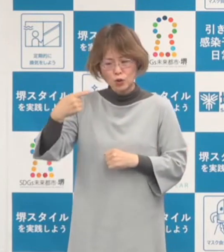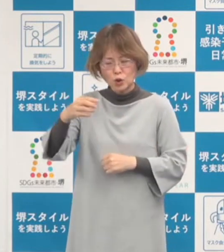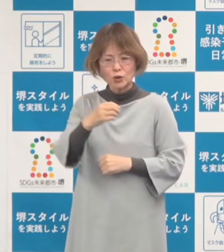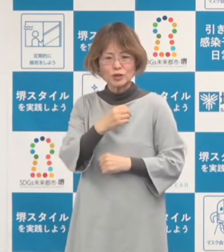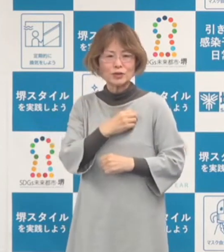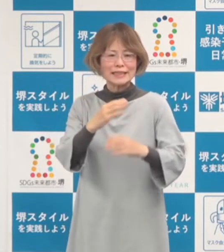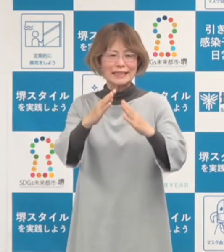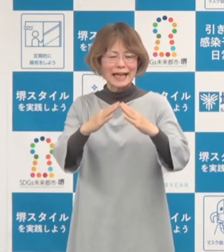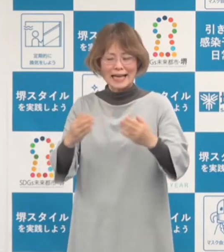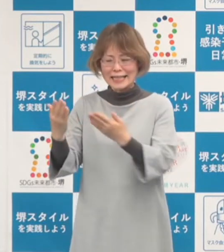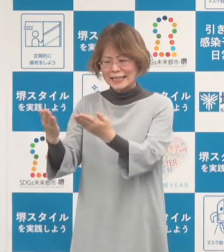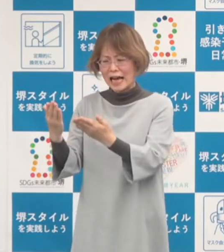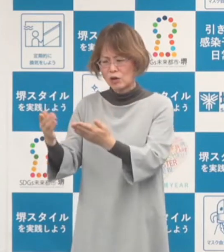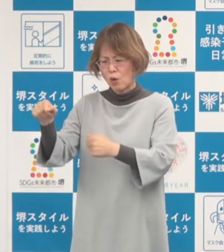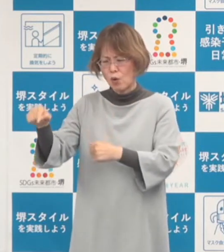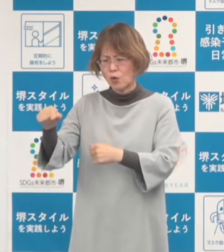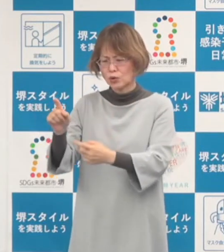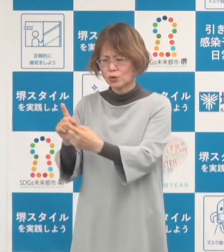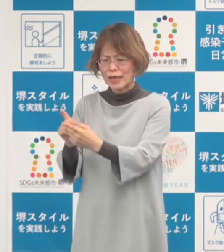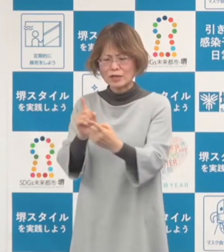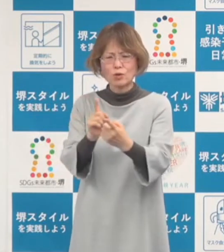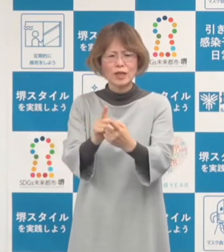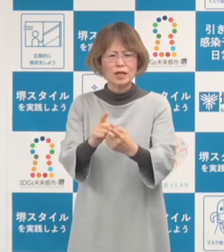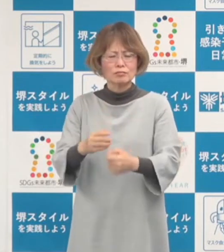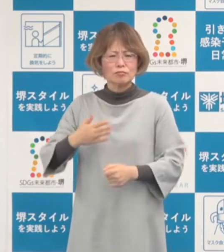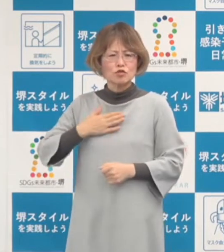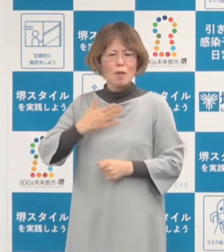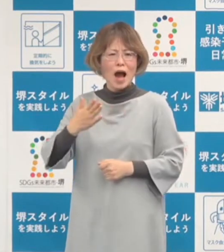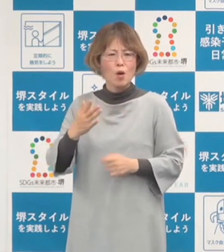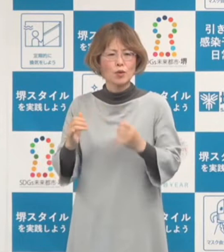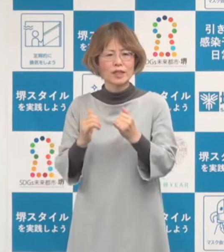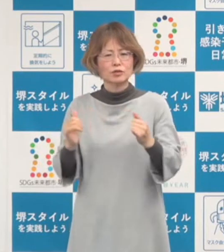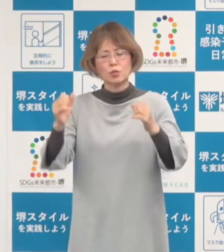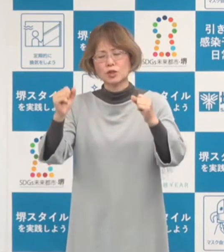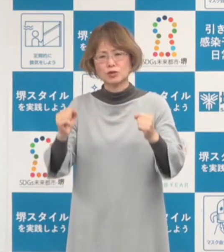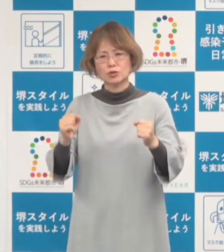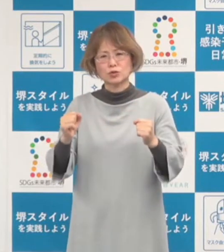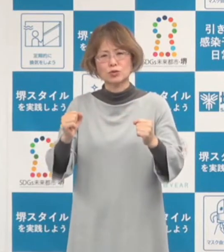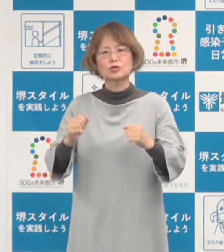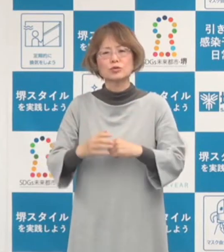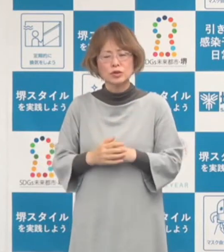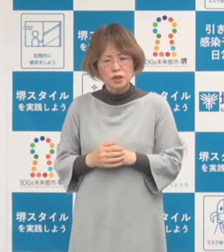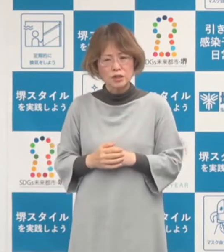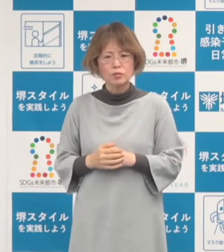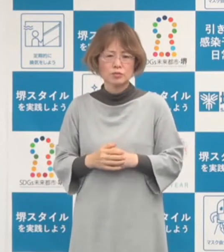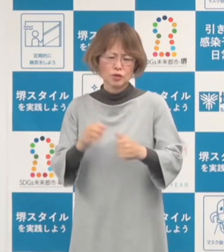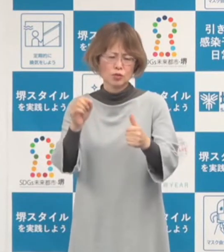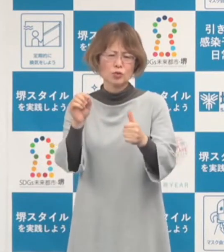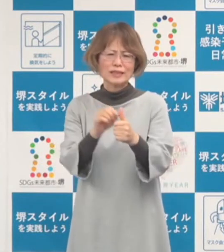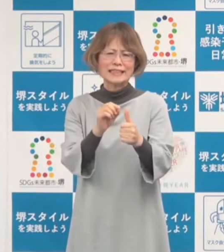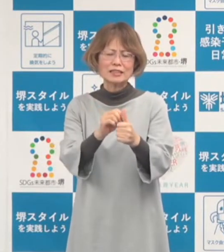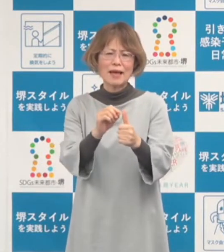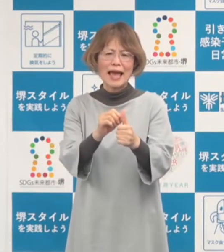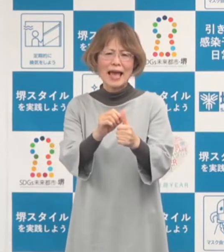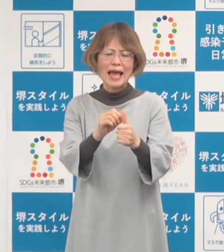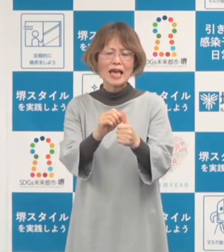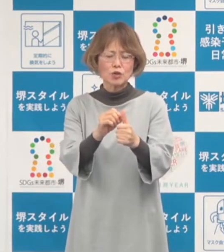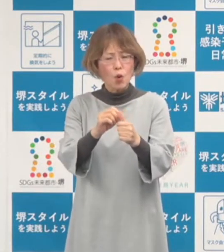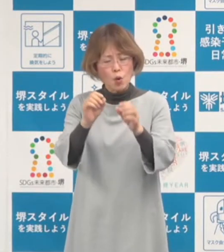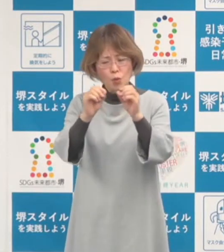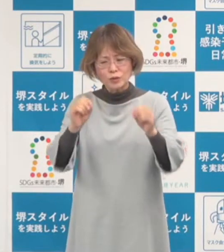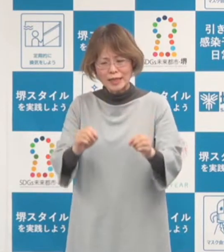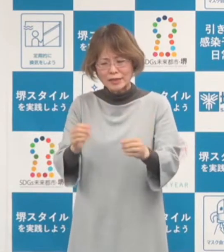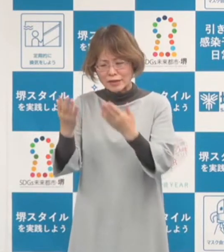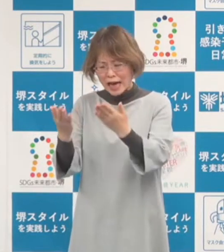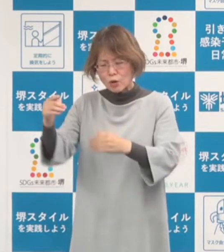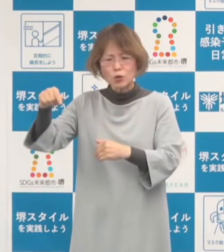の対応に不満を持っていらっしゃる方もおられますし、一方でいじめの問題についても学校内の人間関係等もあり